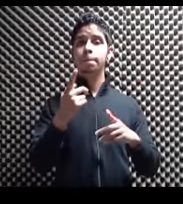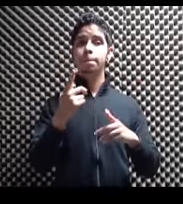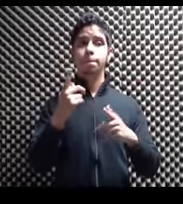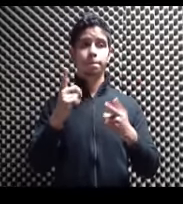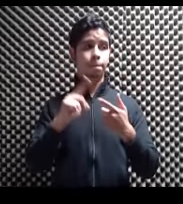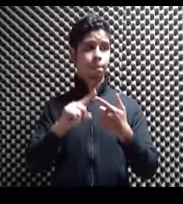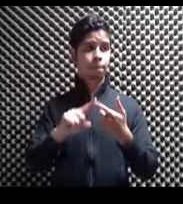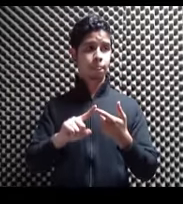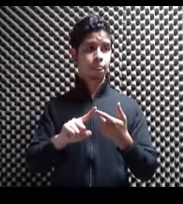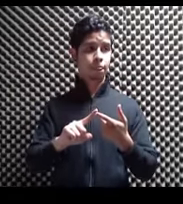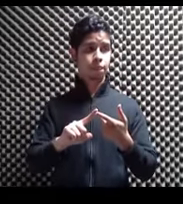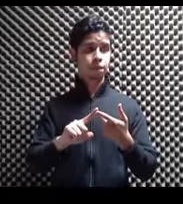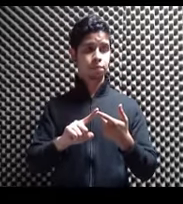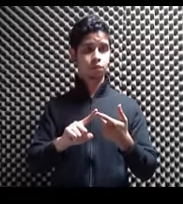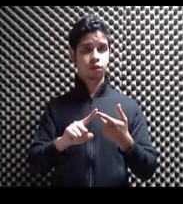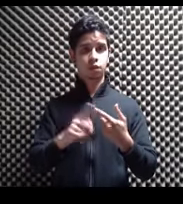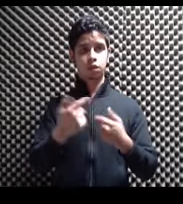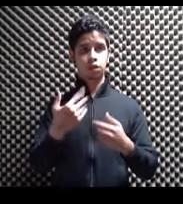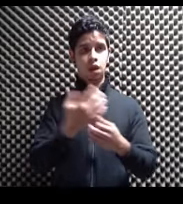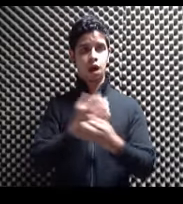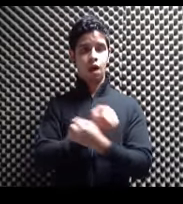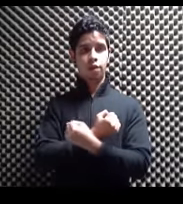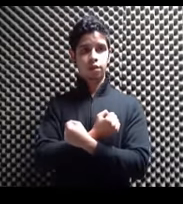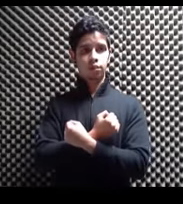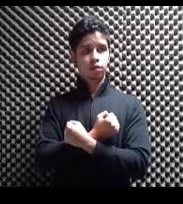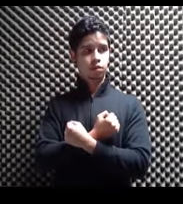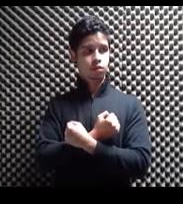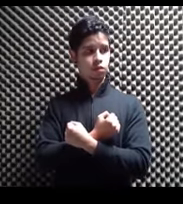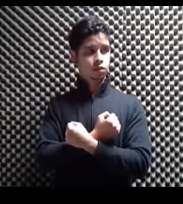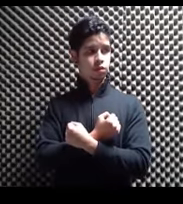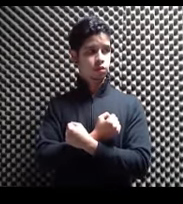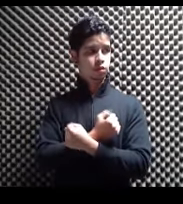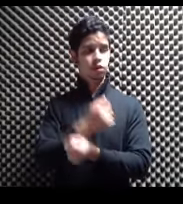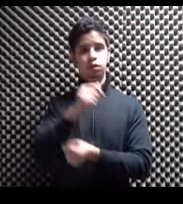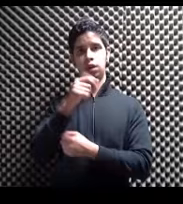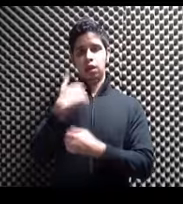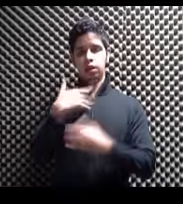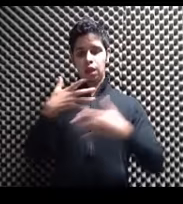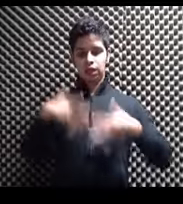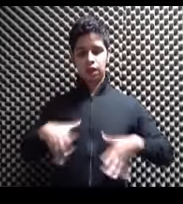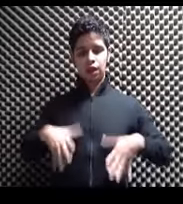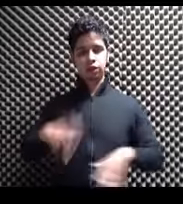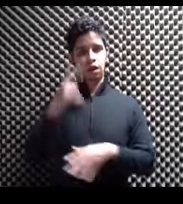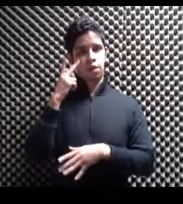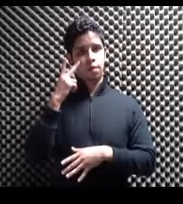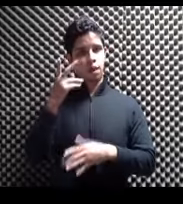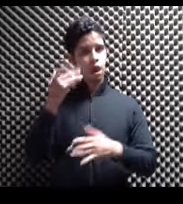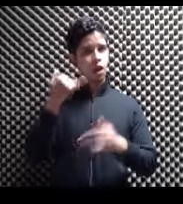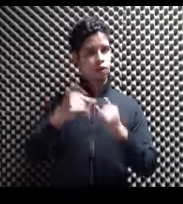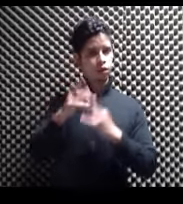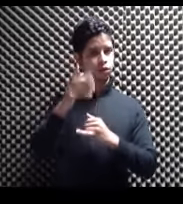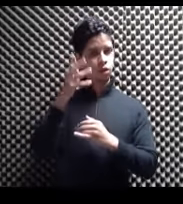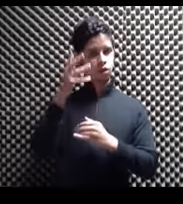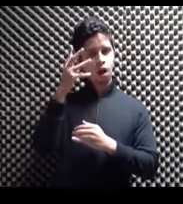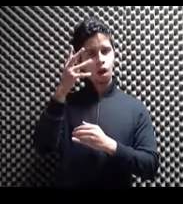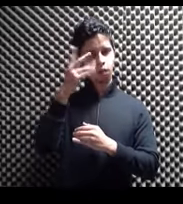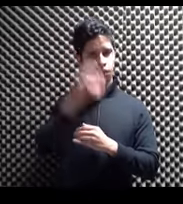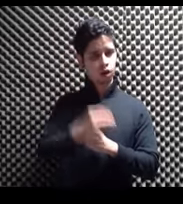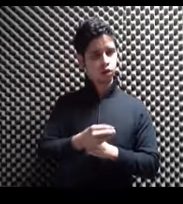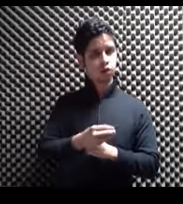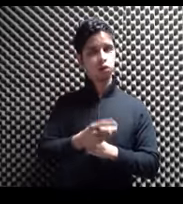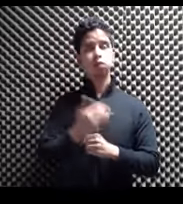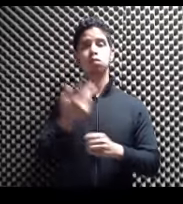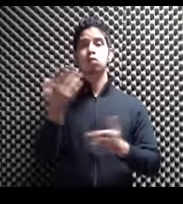Pues mientras... Abrázame. Oye, sí. Ese trajecito que se ve de fondo está lo más lindo, Adriana. Ay, ¿verdad? Ay, Backstage by Jay Mill en Trujillo